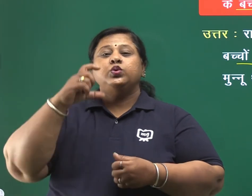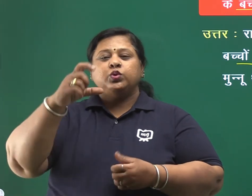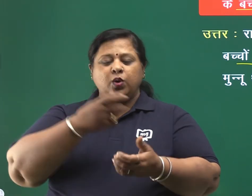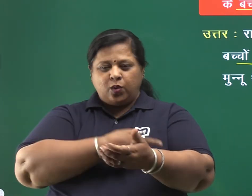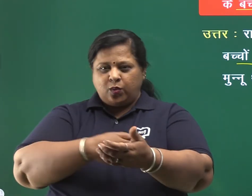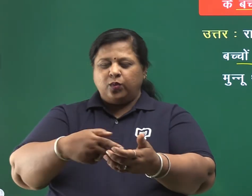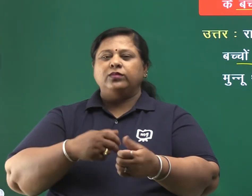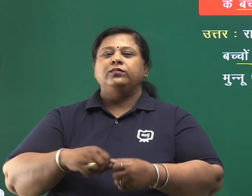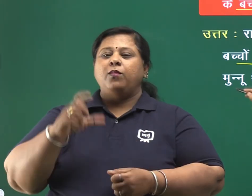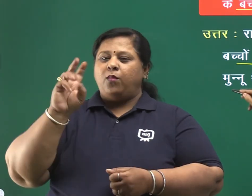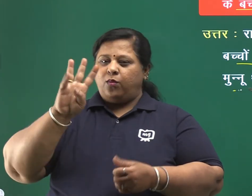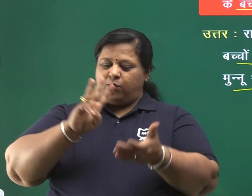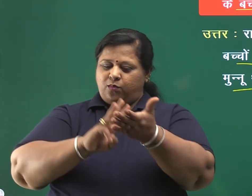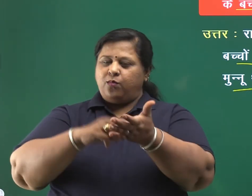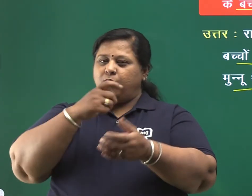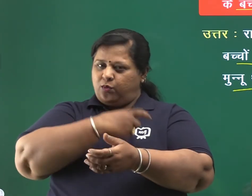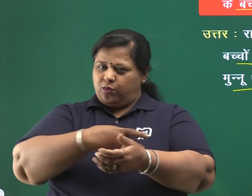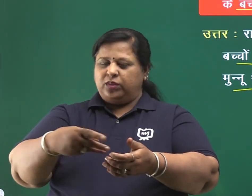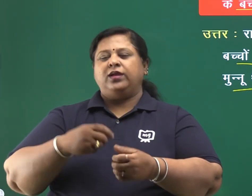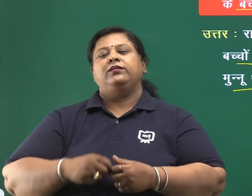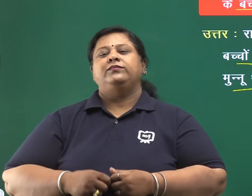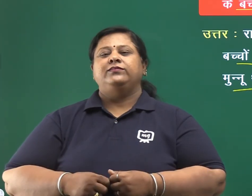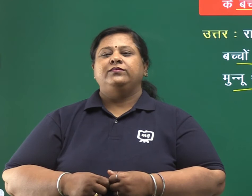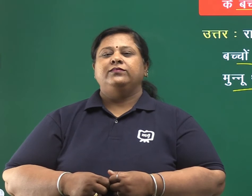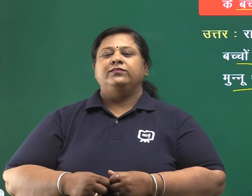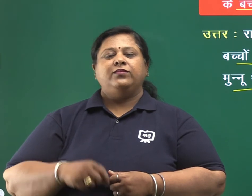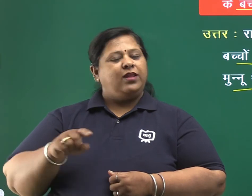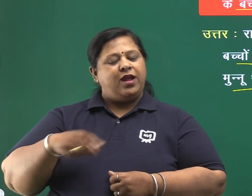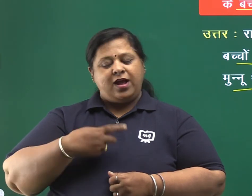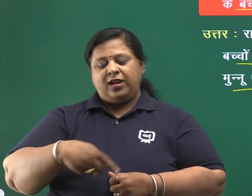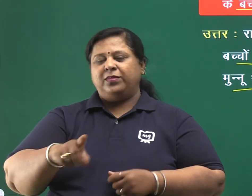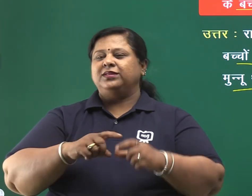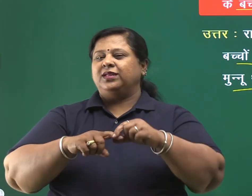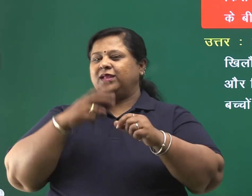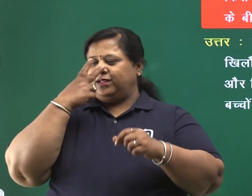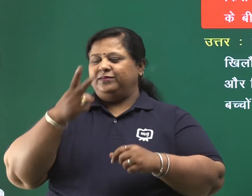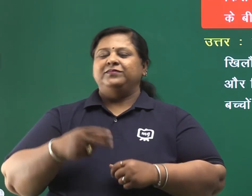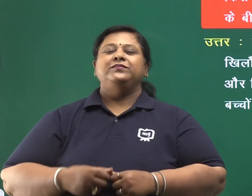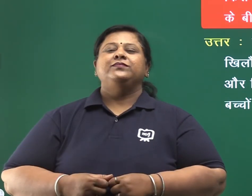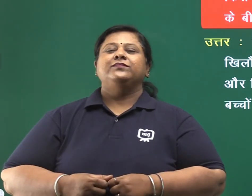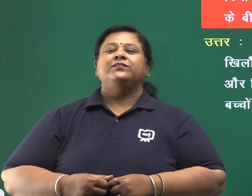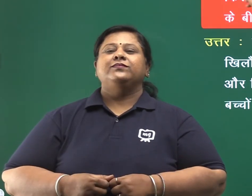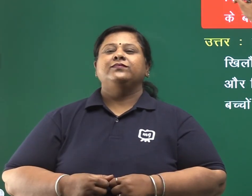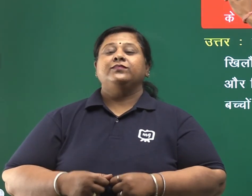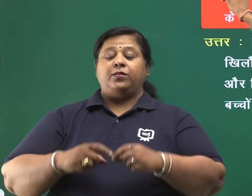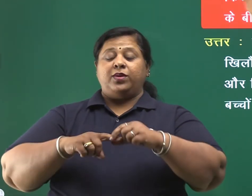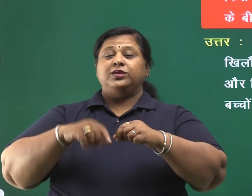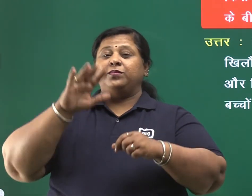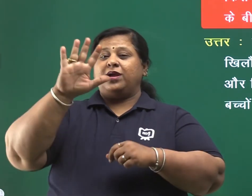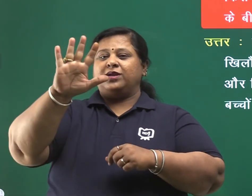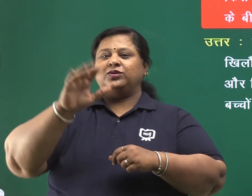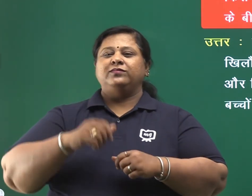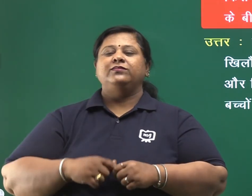चुन्नू और मुन्नू थे। आगे के प्रश्न की तरफ बढ़ते हैं। प्रश्न